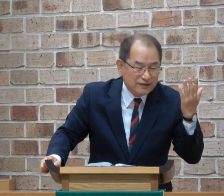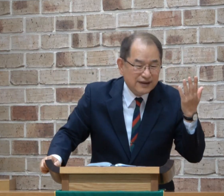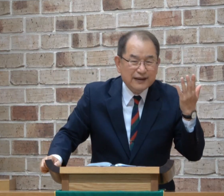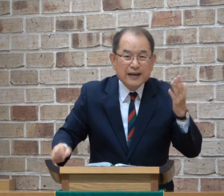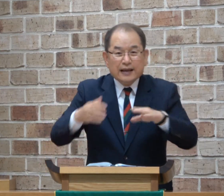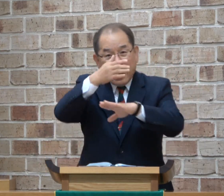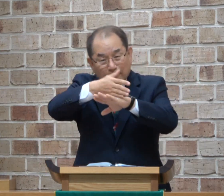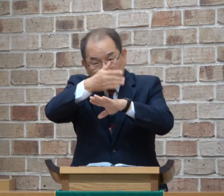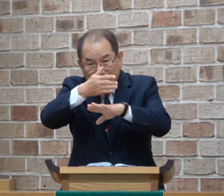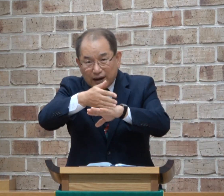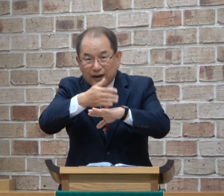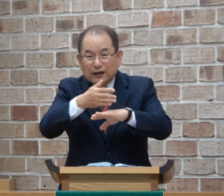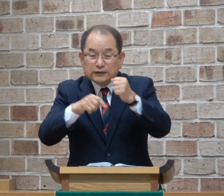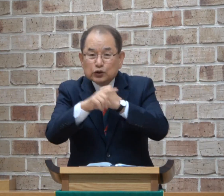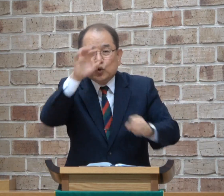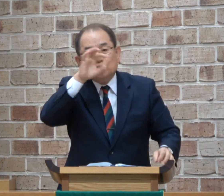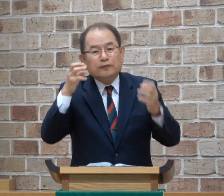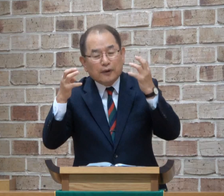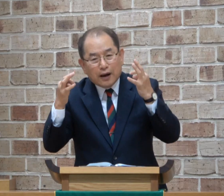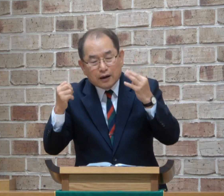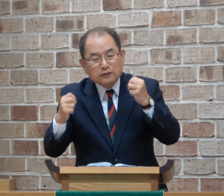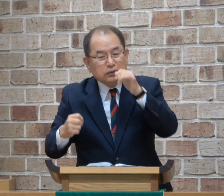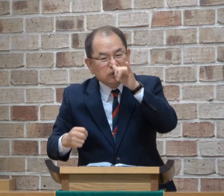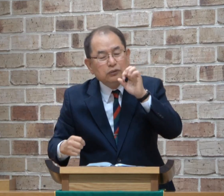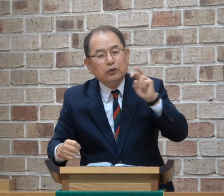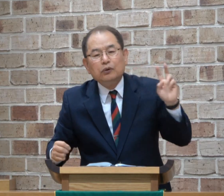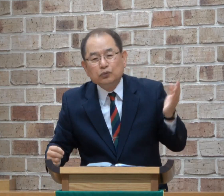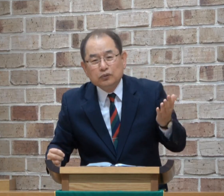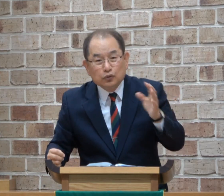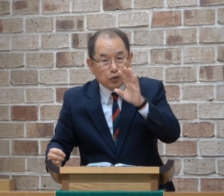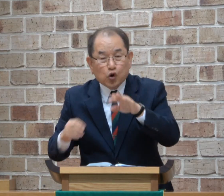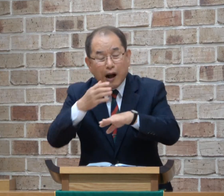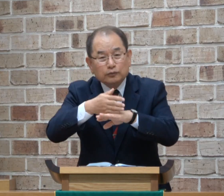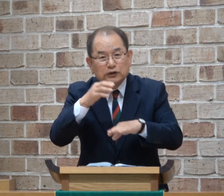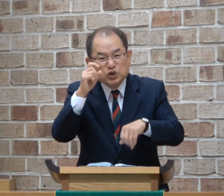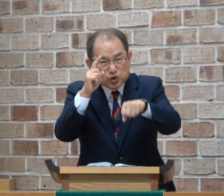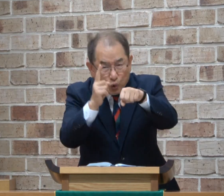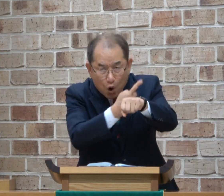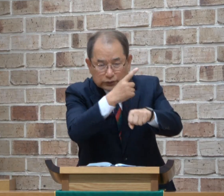감사는 그렇게 연습을 많이 해야 되는 것입니다. 당연히 자연히 생기는 것이 아닙니다.